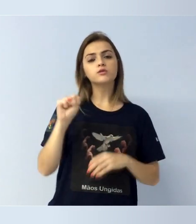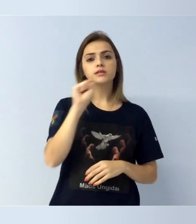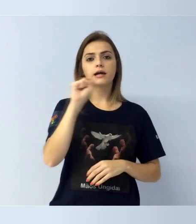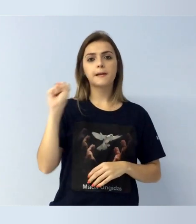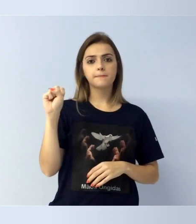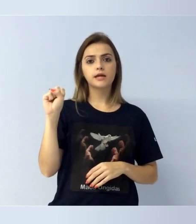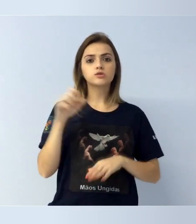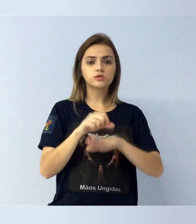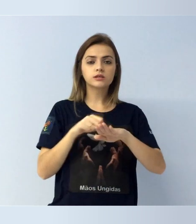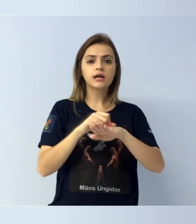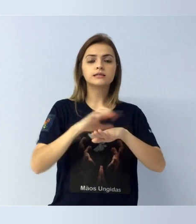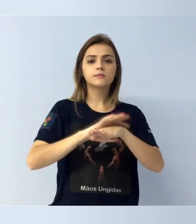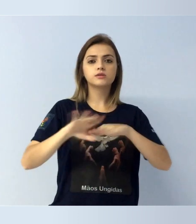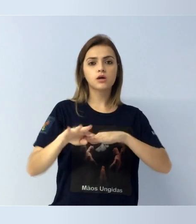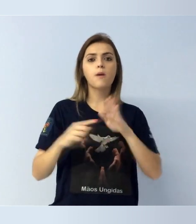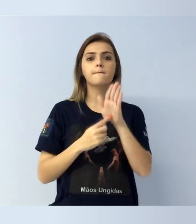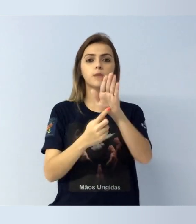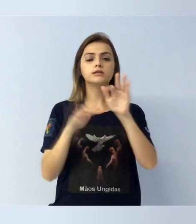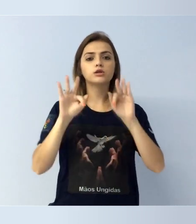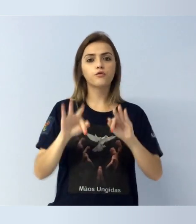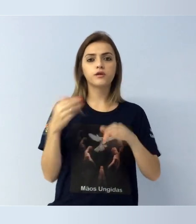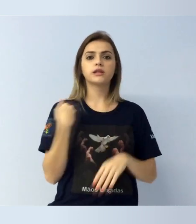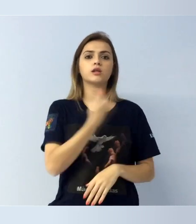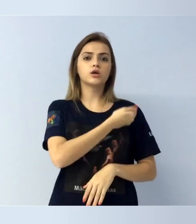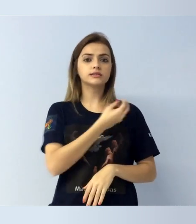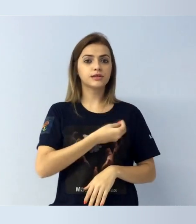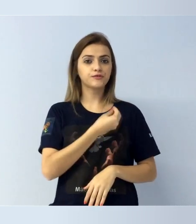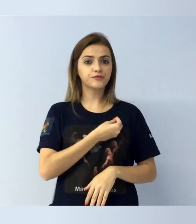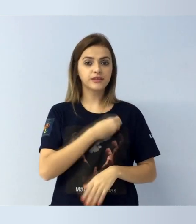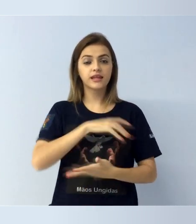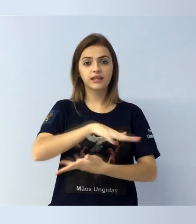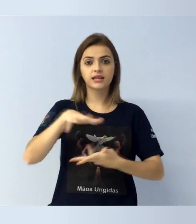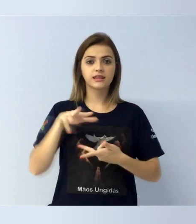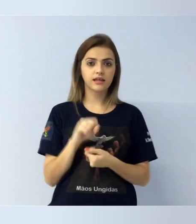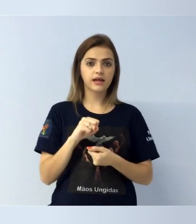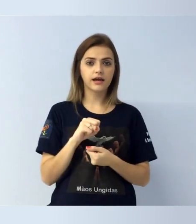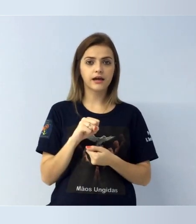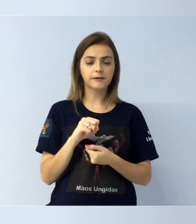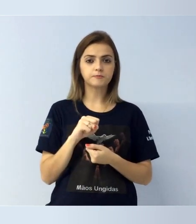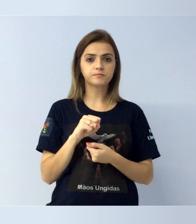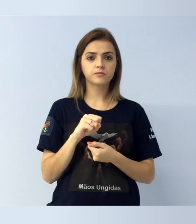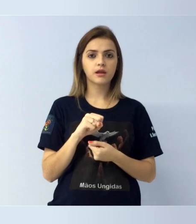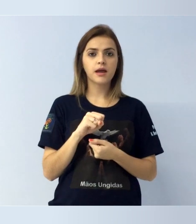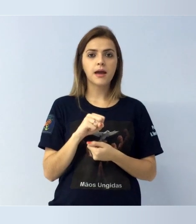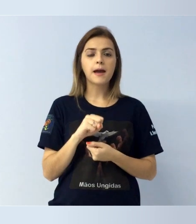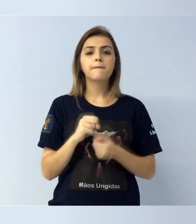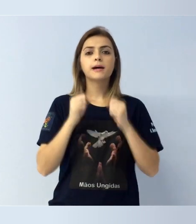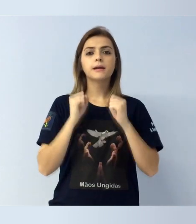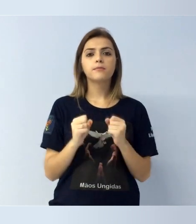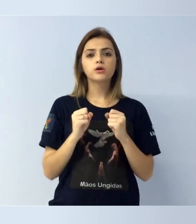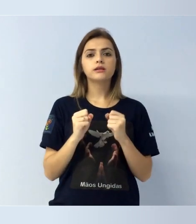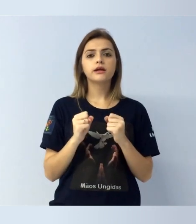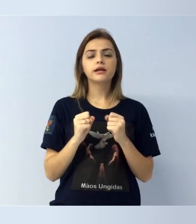unção, fortalece o fim da nossa vida terrestre, como que de um sólido baluarte para